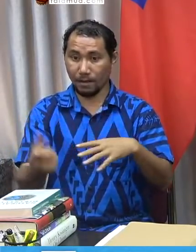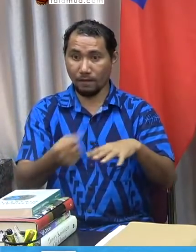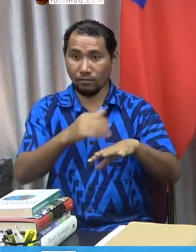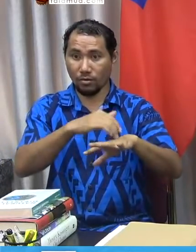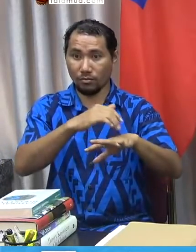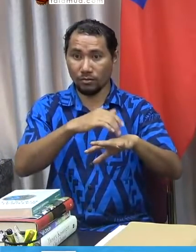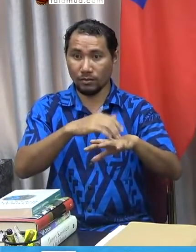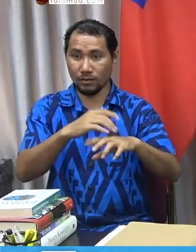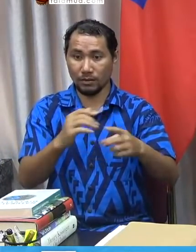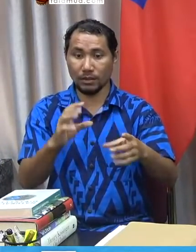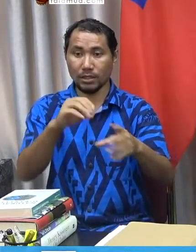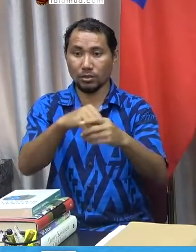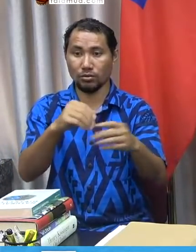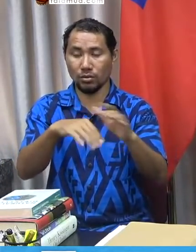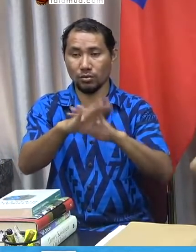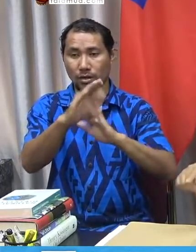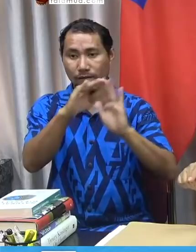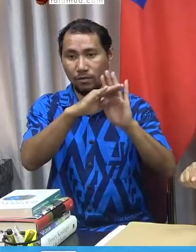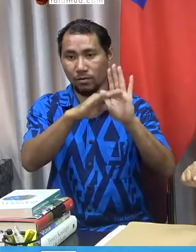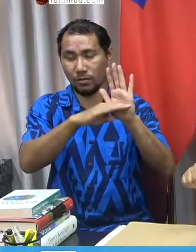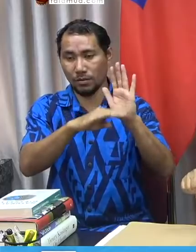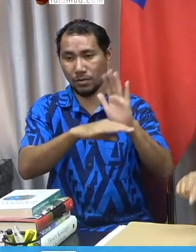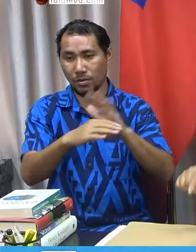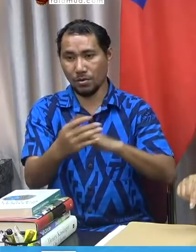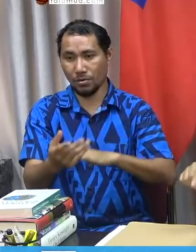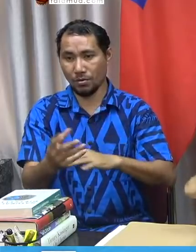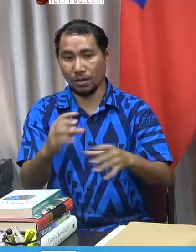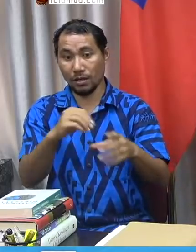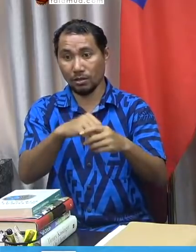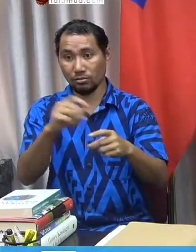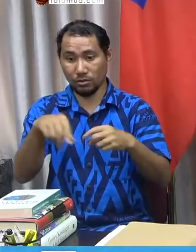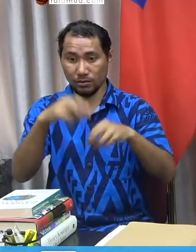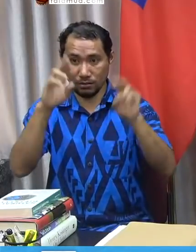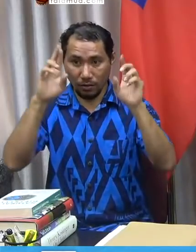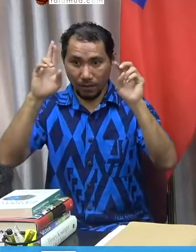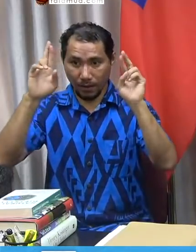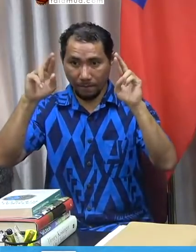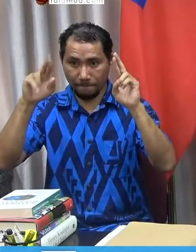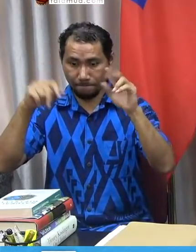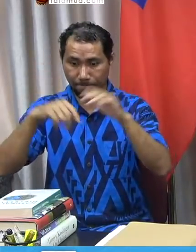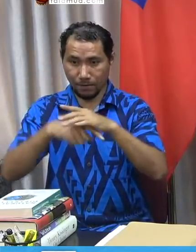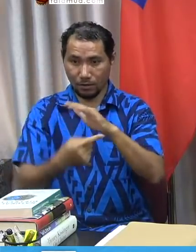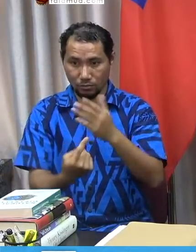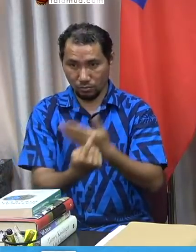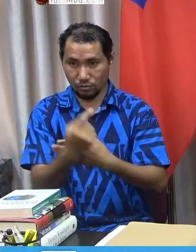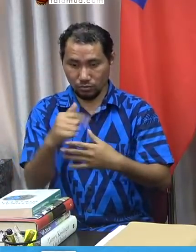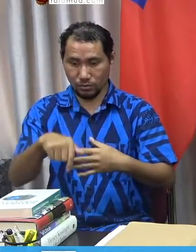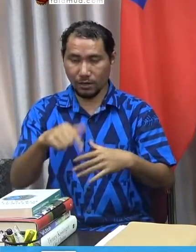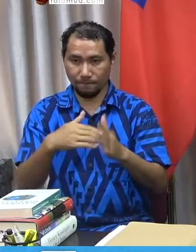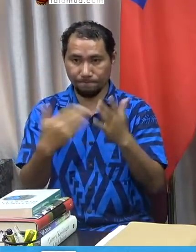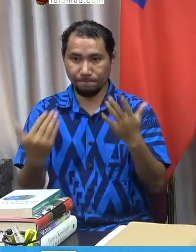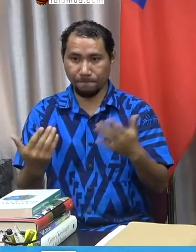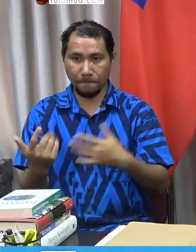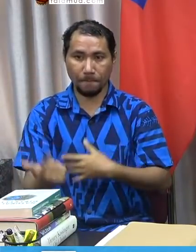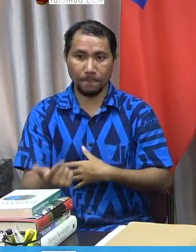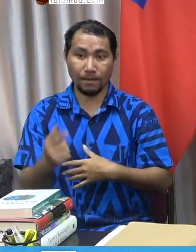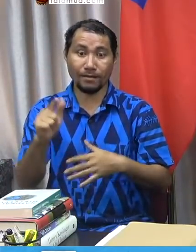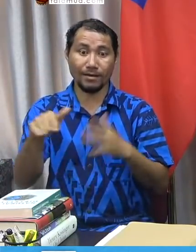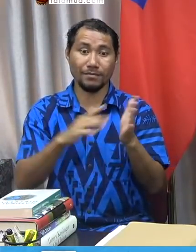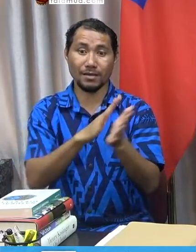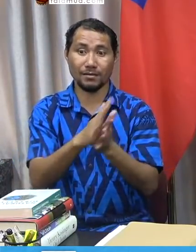tonu o le tulafono. E au fia ai, ma le mita upu le utuku nei. O lona winga, e le ilongo sa